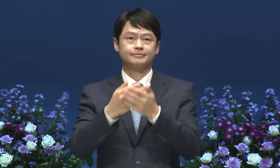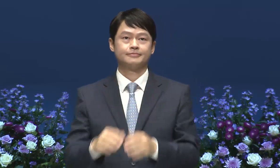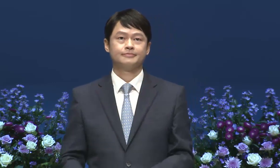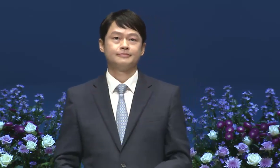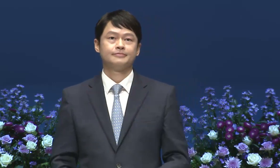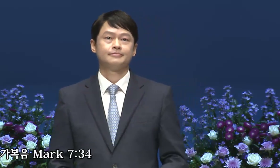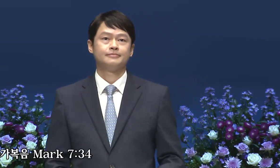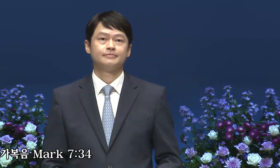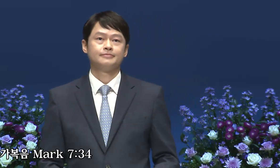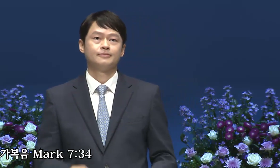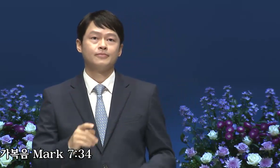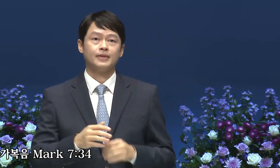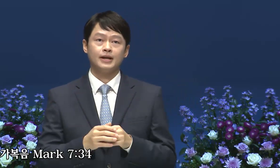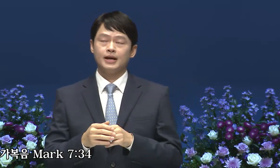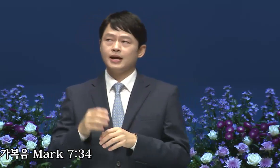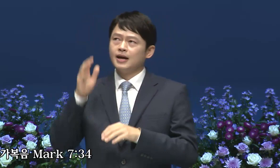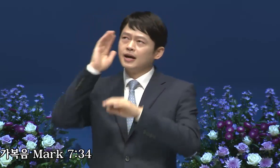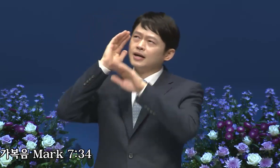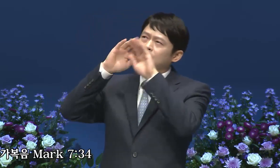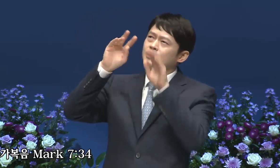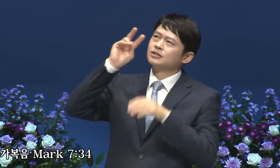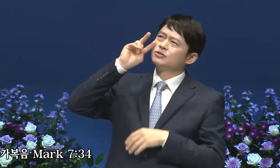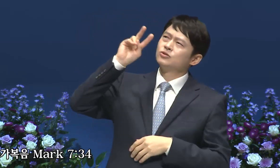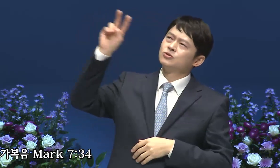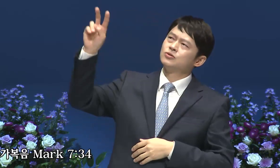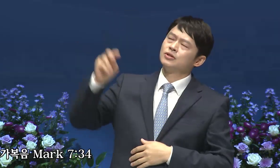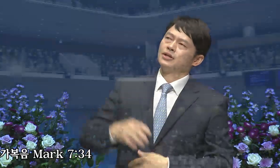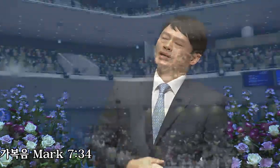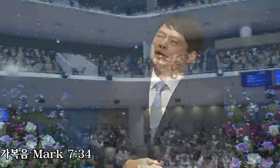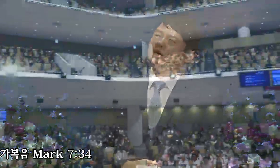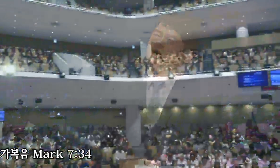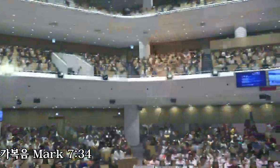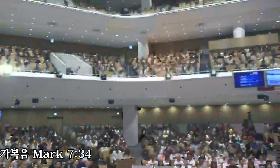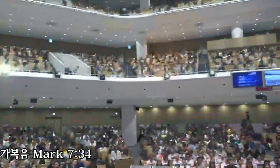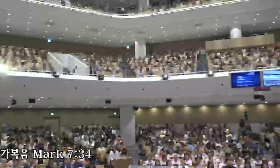마가복음 7장 34절을 다시 한번 보겠습니다. 하늘을 우러러